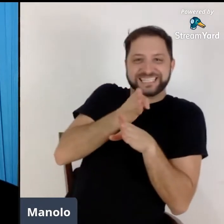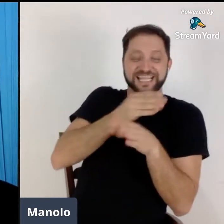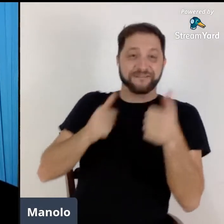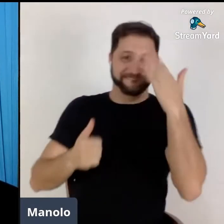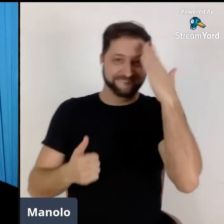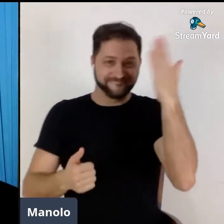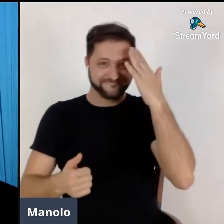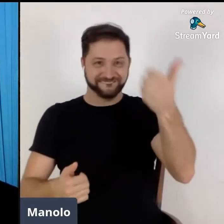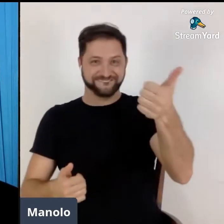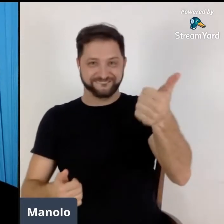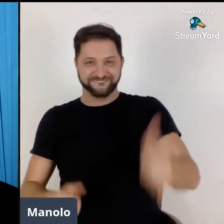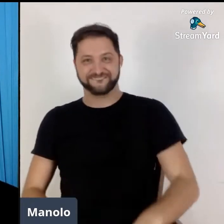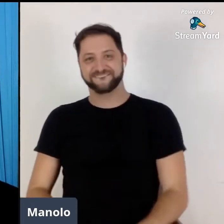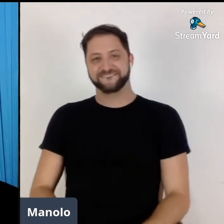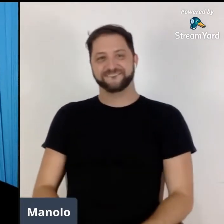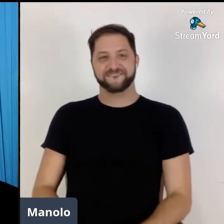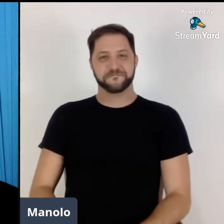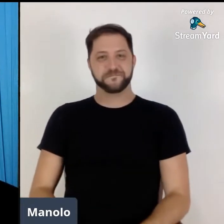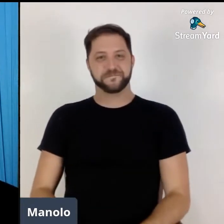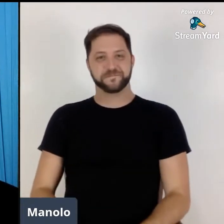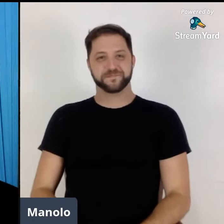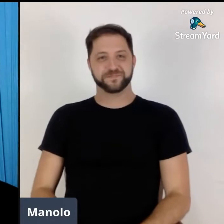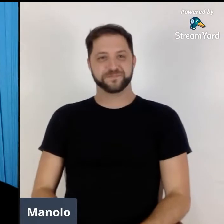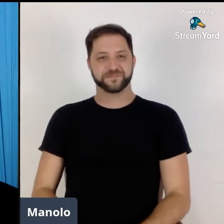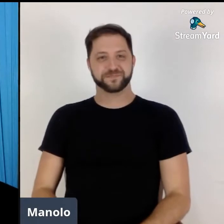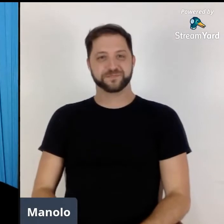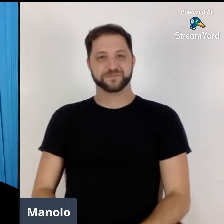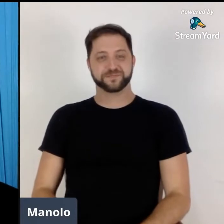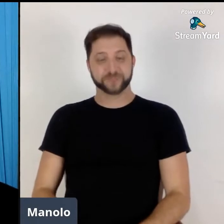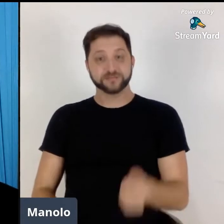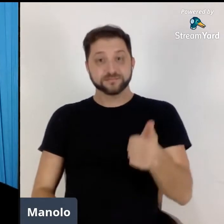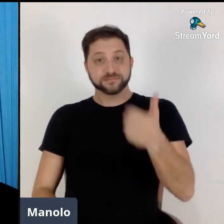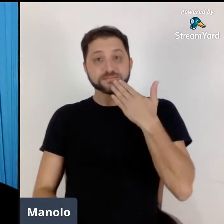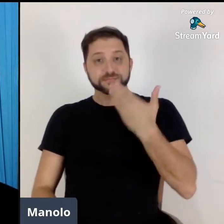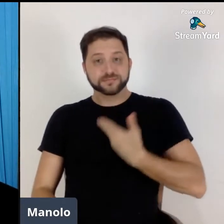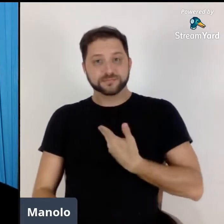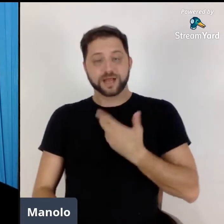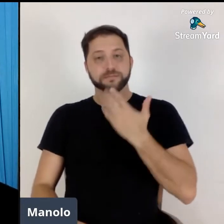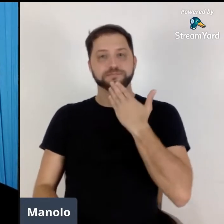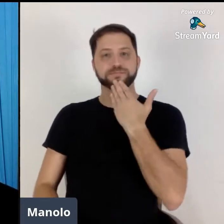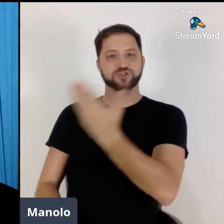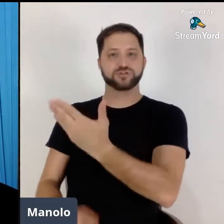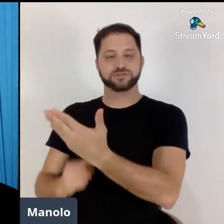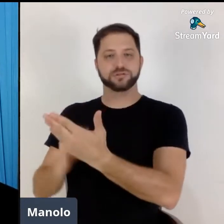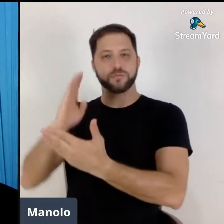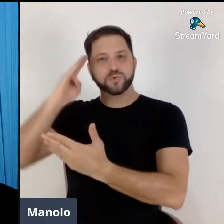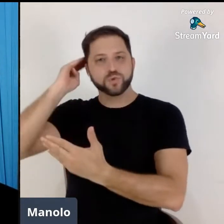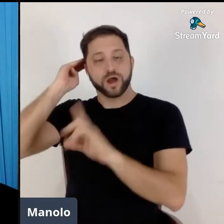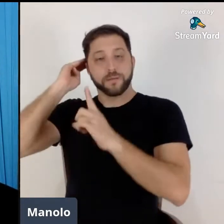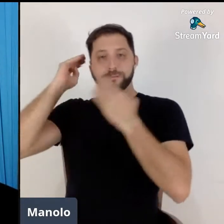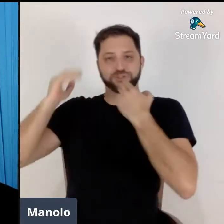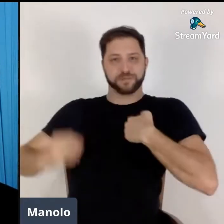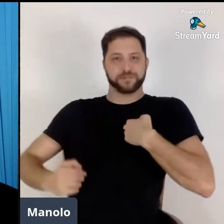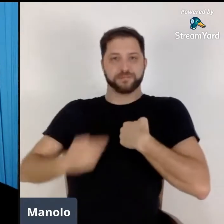Mas antes, eu queria pedir mais um favor a você, Bruno. O Manolo.